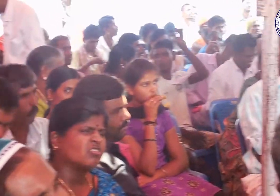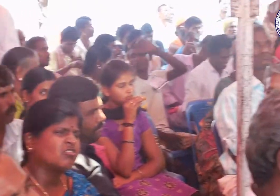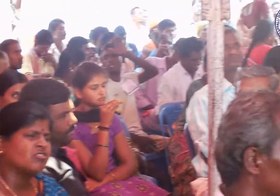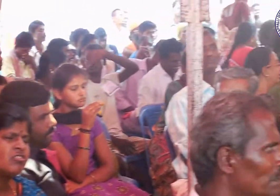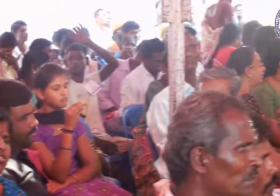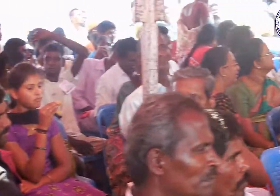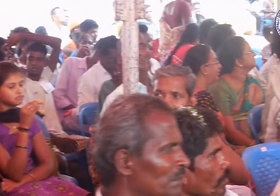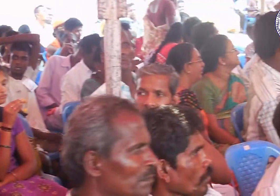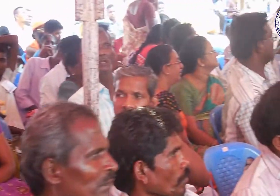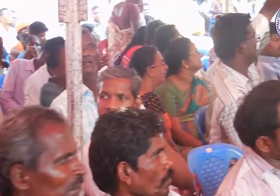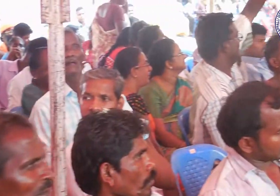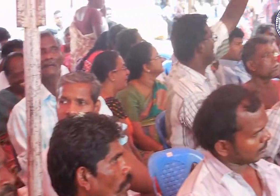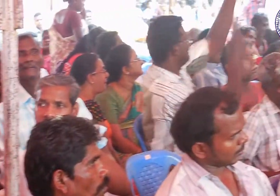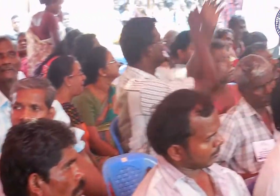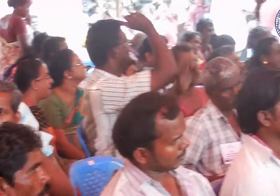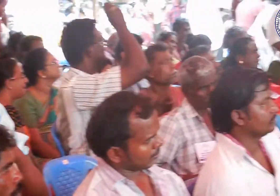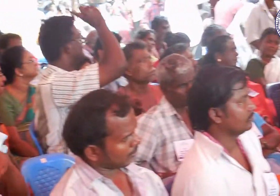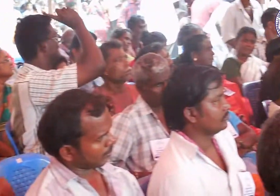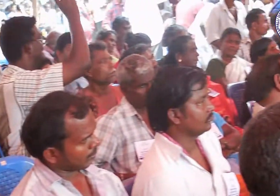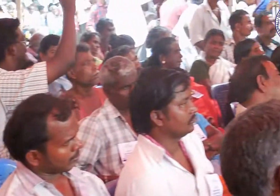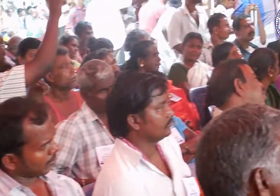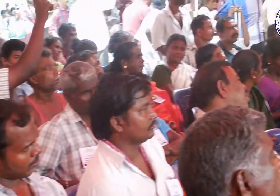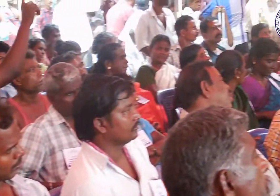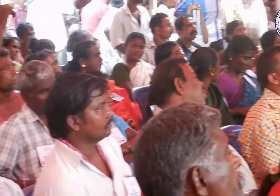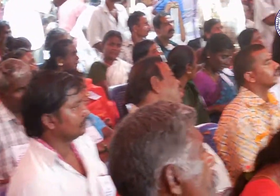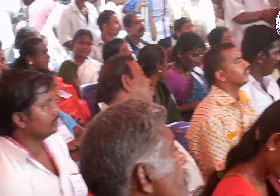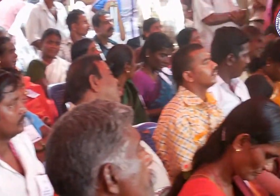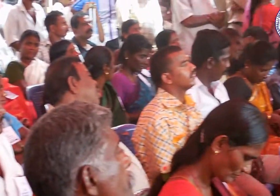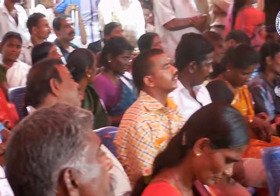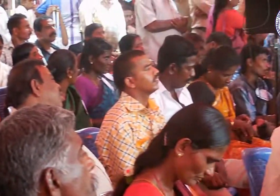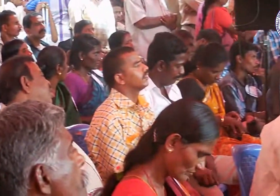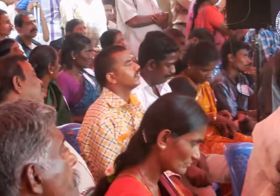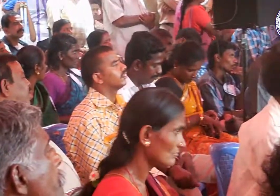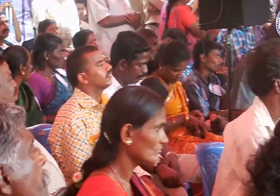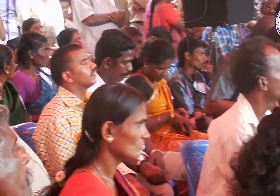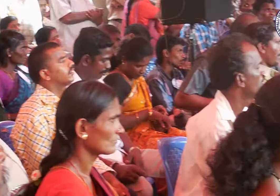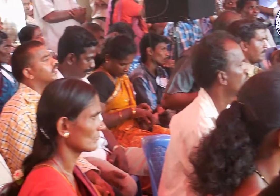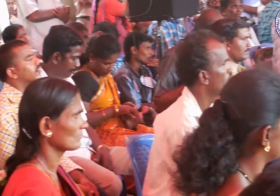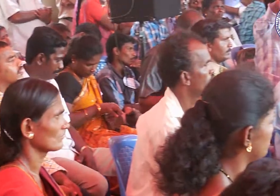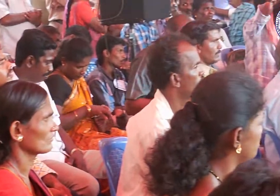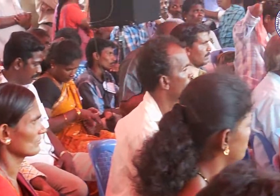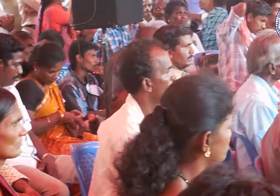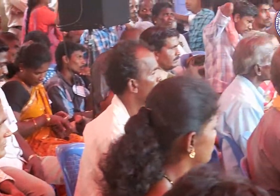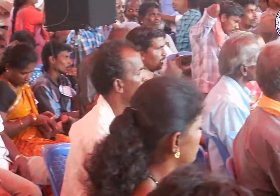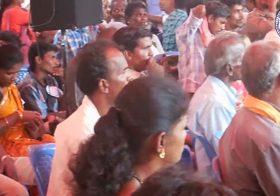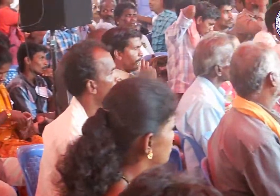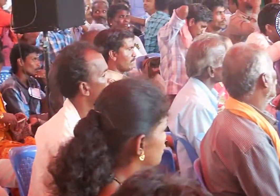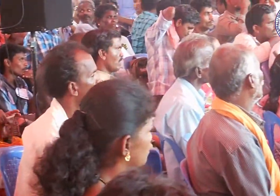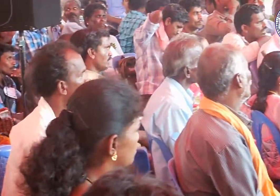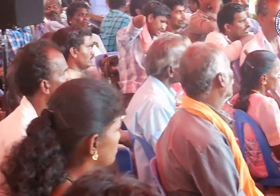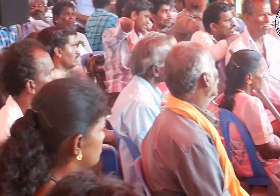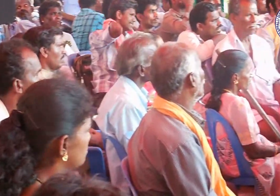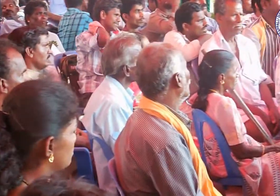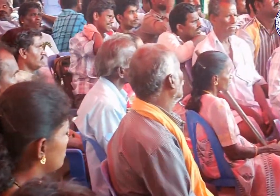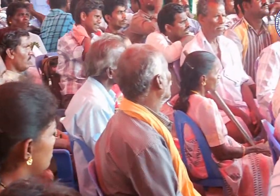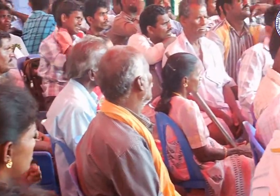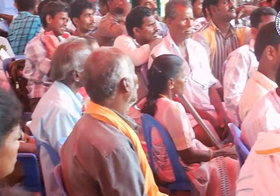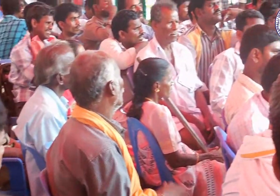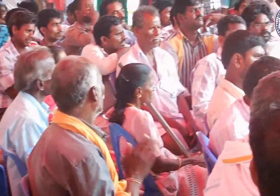வந்து பார்த்த உடனேயே ஒரு 40% உட்பட கணக்கெடுத்து மாற்றுத்திறனாளி என்று கண்டறிய முடியும் அது தமிழ்நாட்டில்